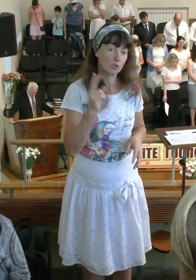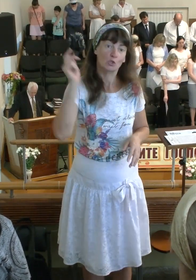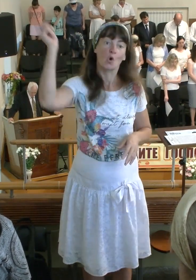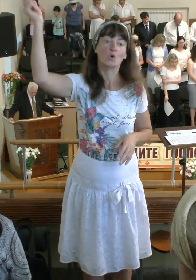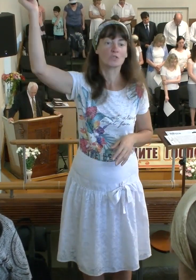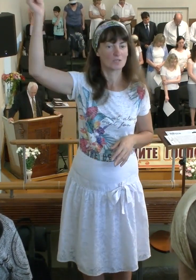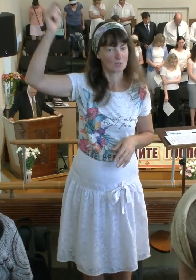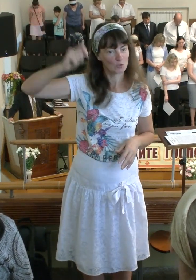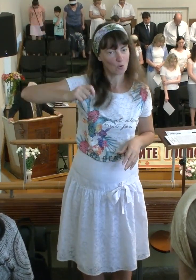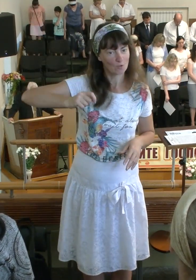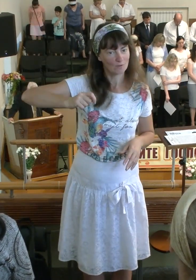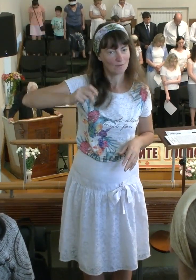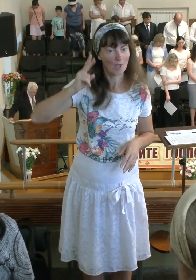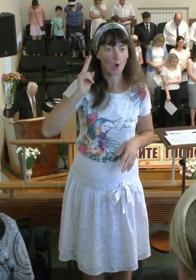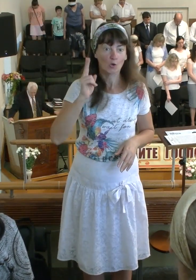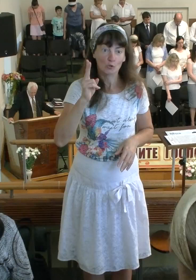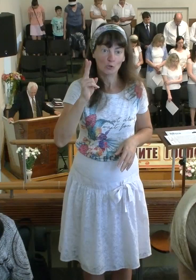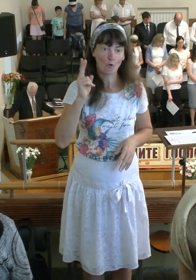кто пришел,